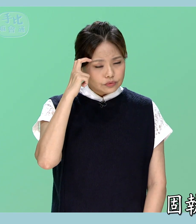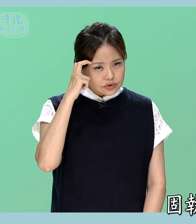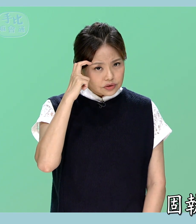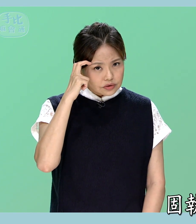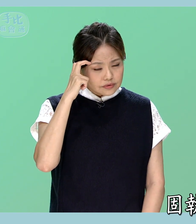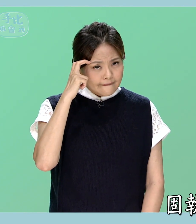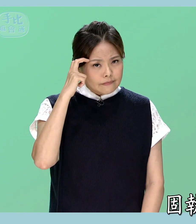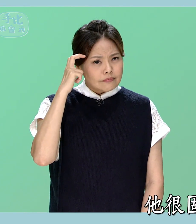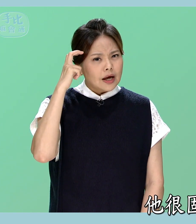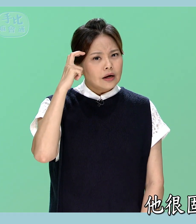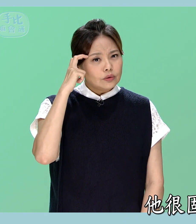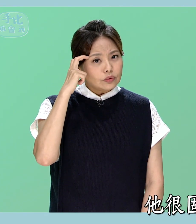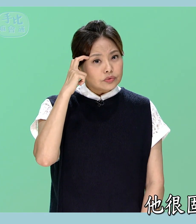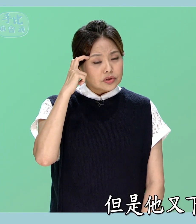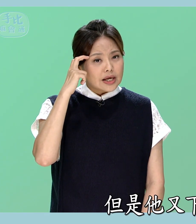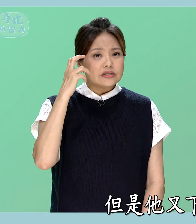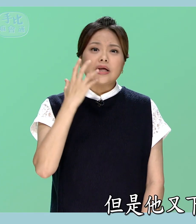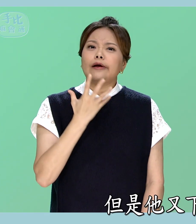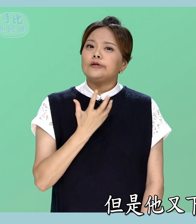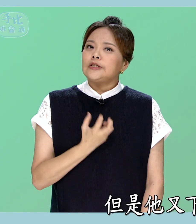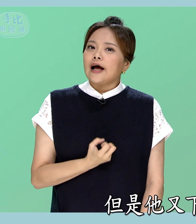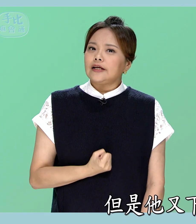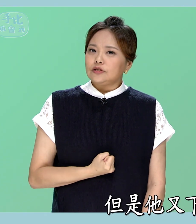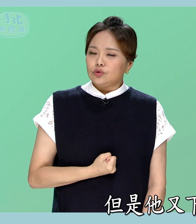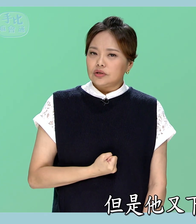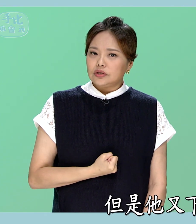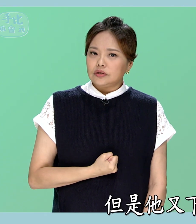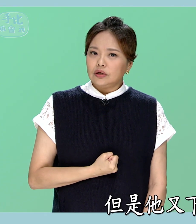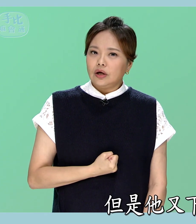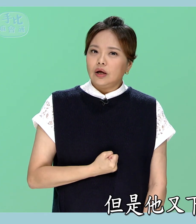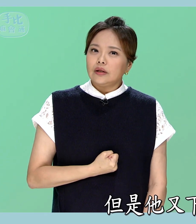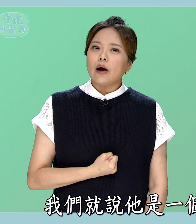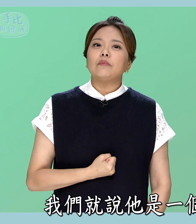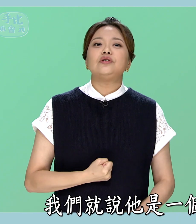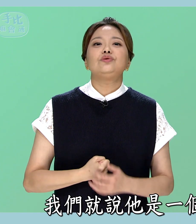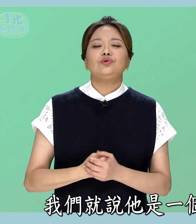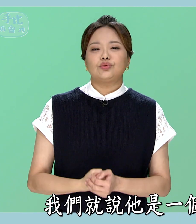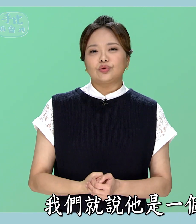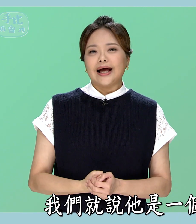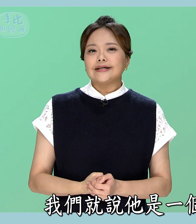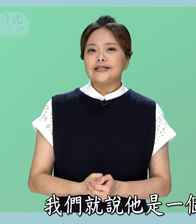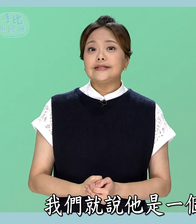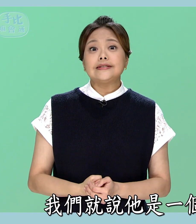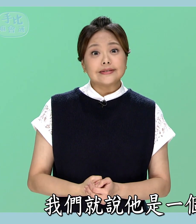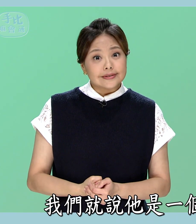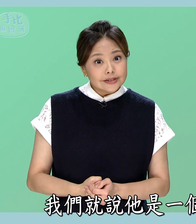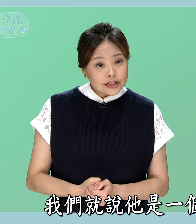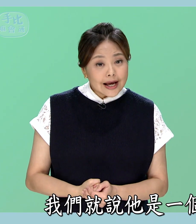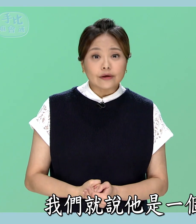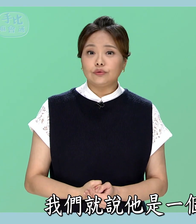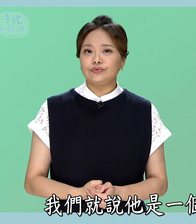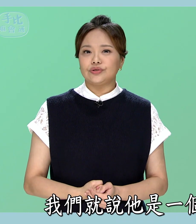执，他很固执，但是他又下定决心，那我们就说他是一个择善固执的